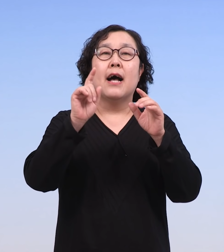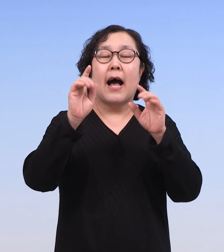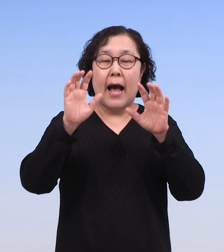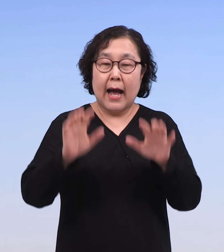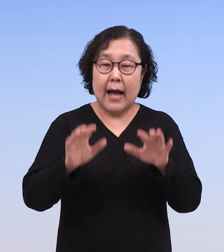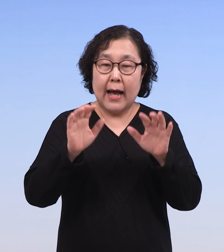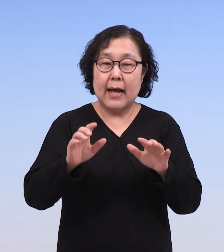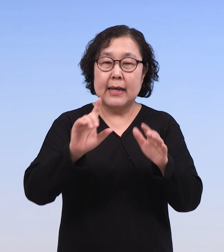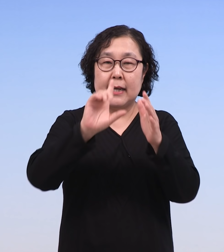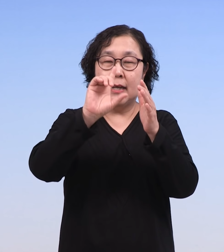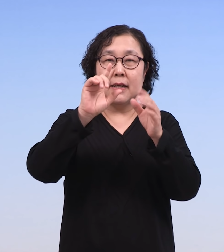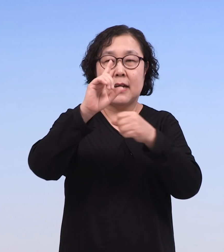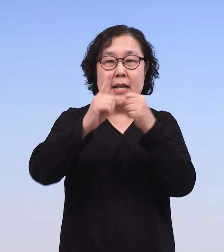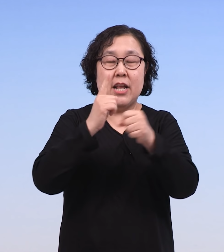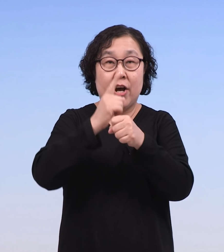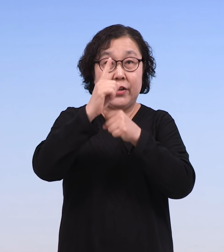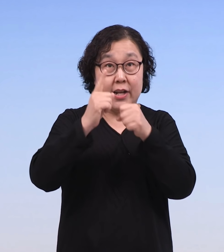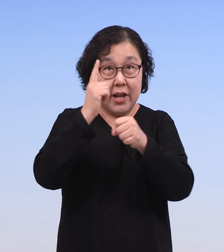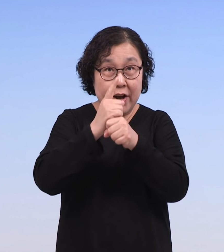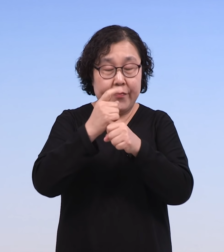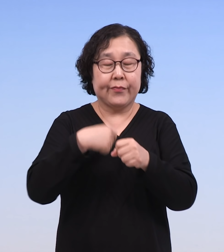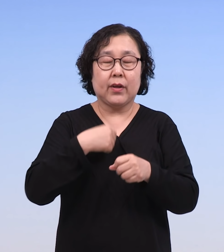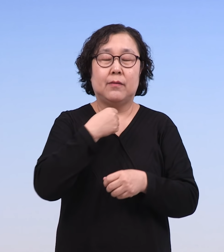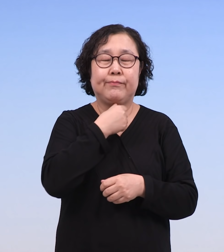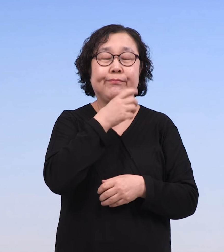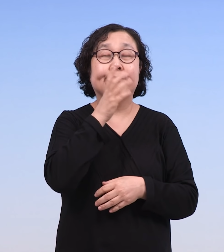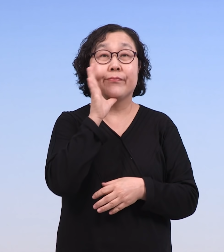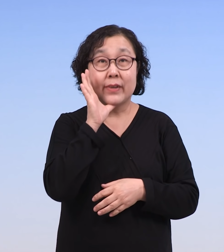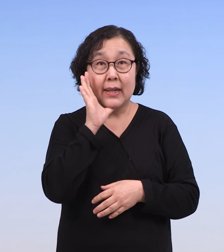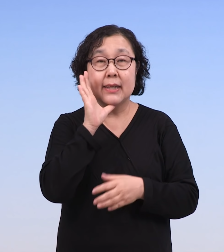한 해 한 해 이 나이가 들어감에 따라서 그 참 좋은 점이 참 많습니다. 그 중에 제 개인적으로 이 나이가